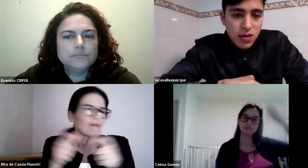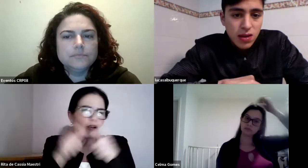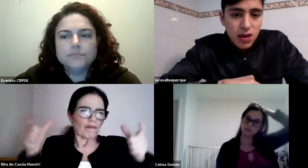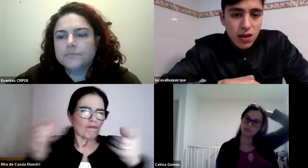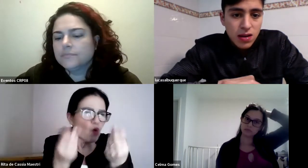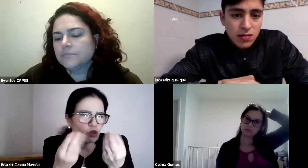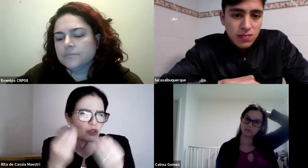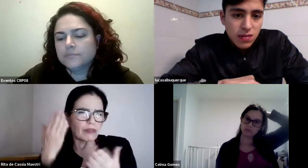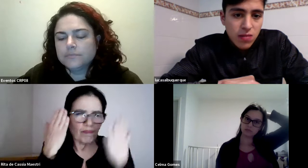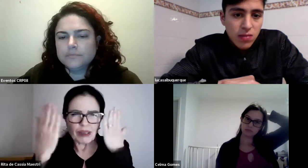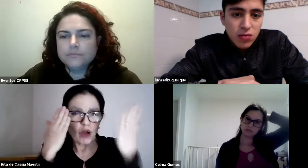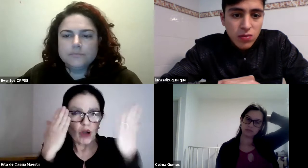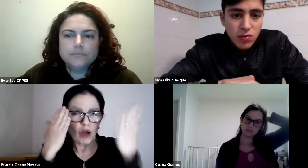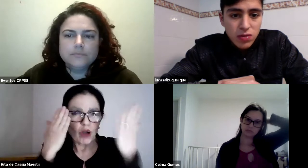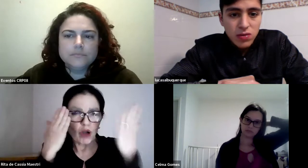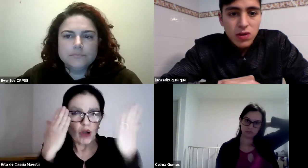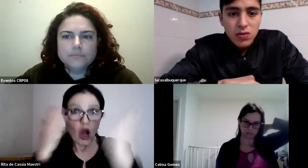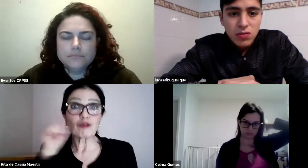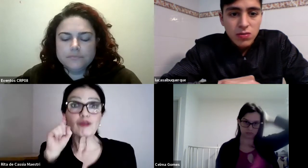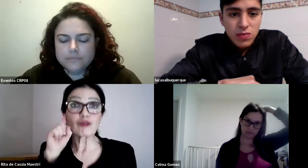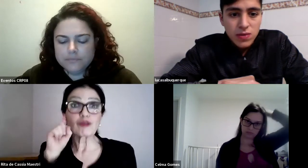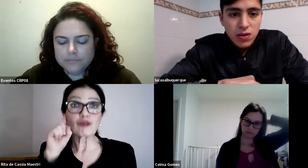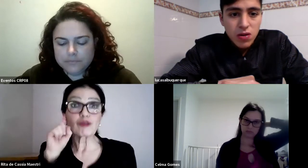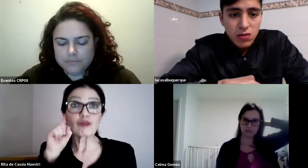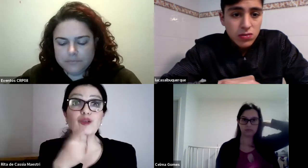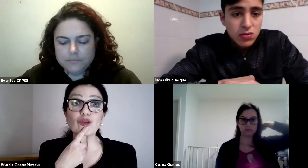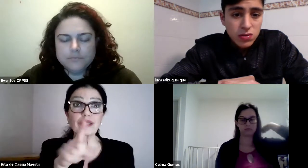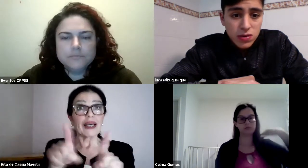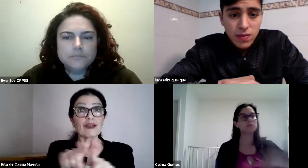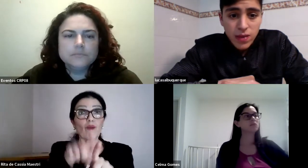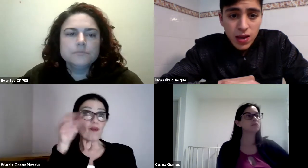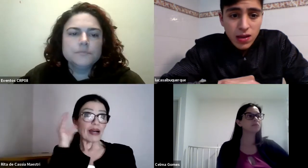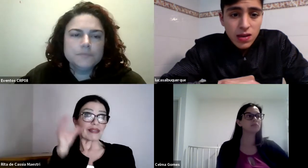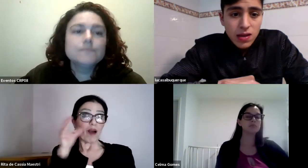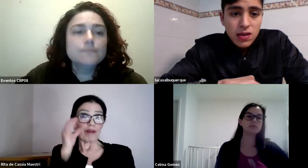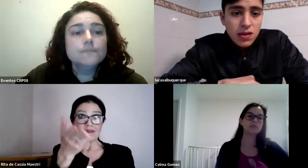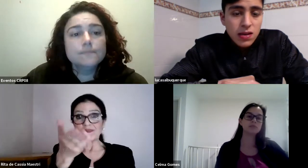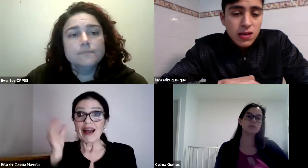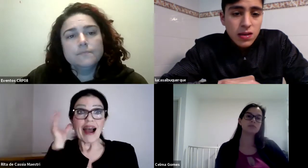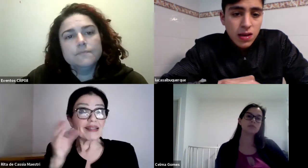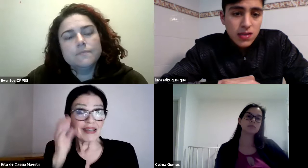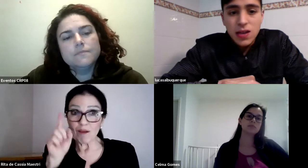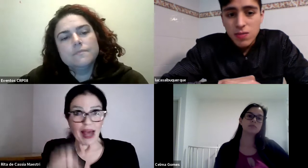atualmente, aumentou muito o número de psicólogos surdos também,